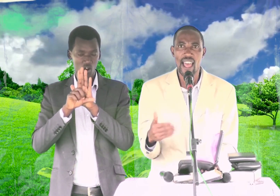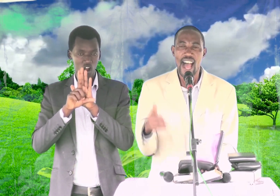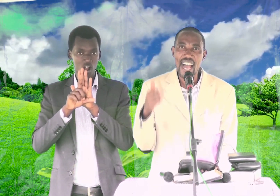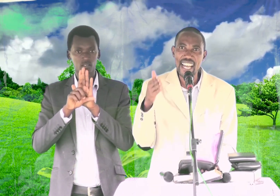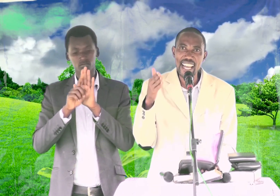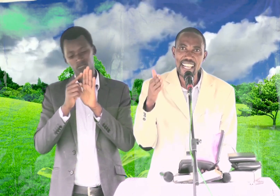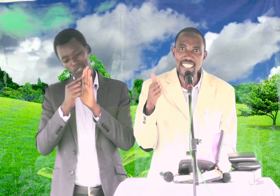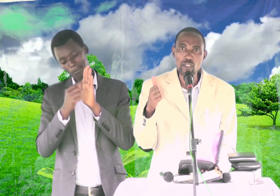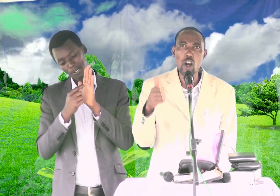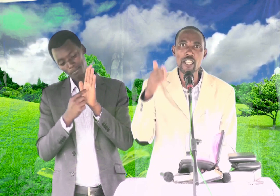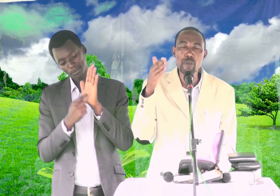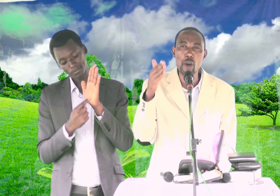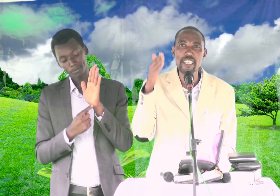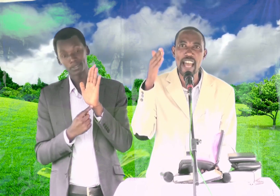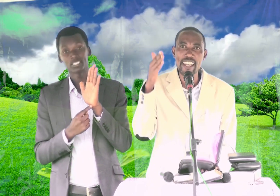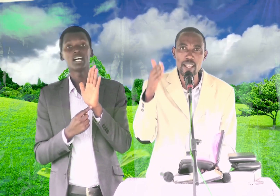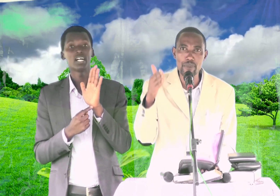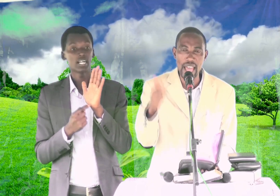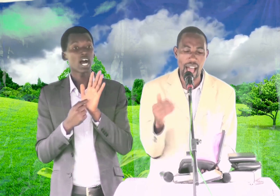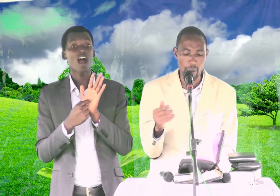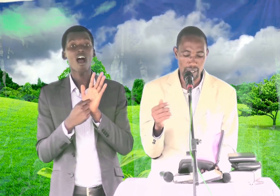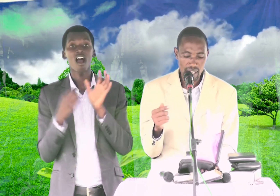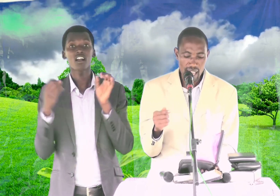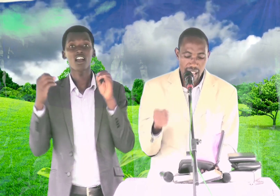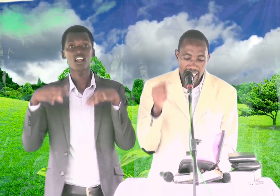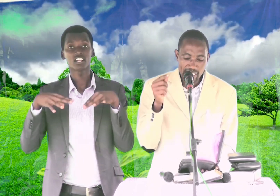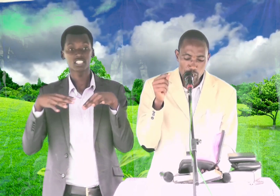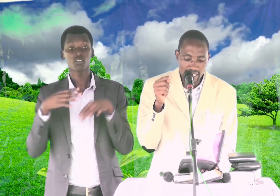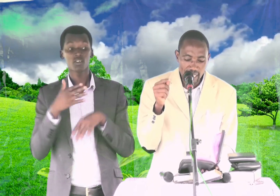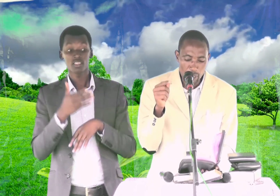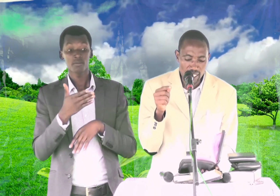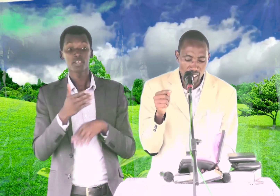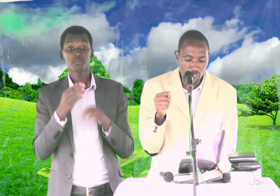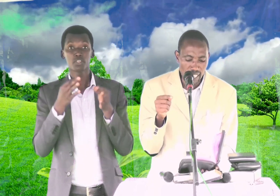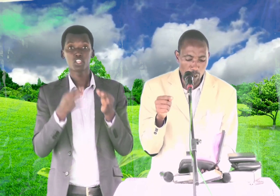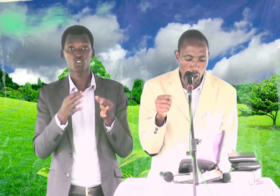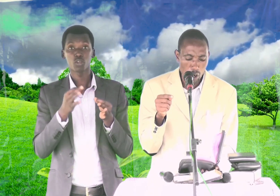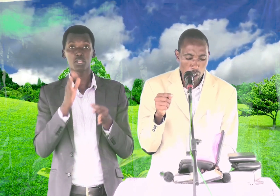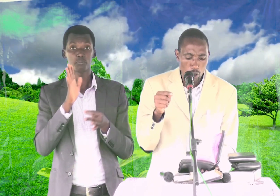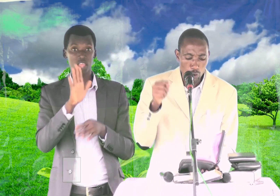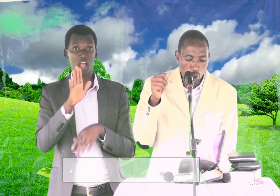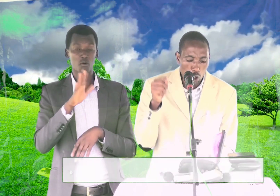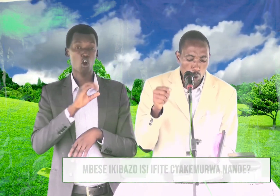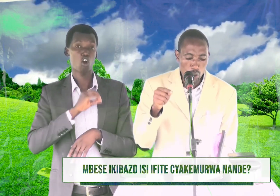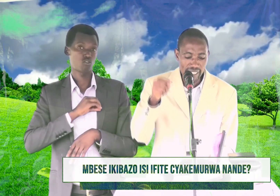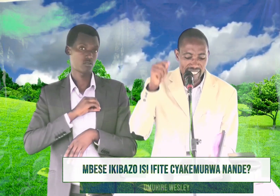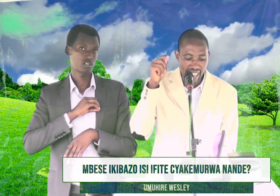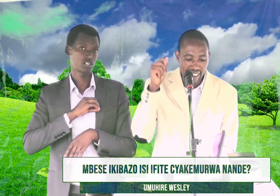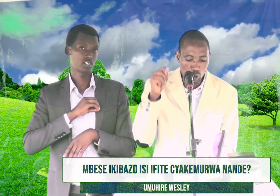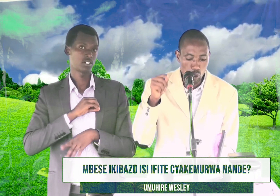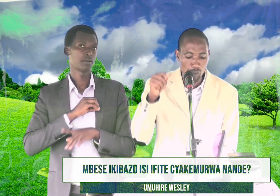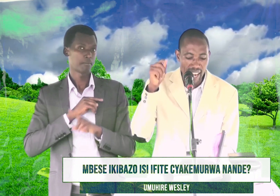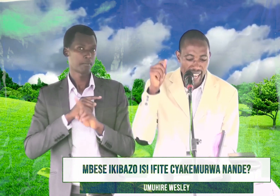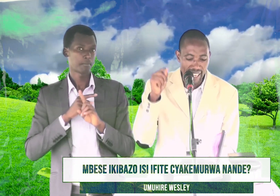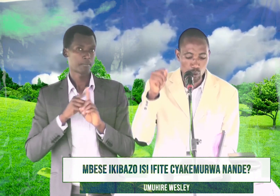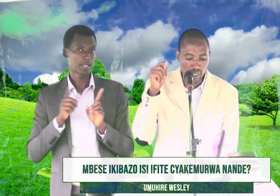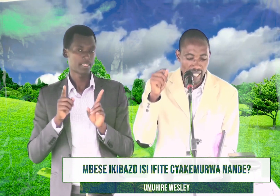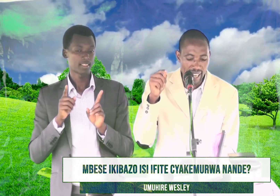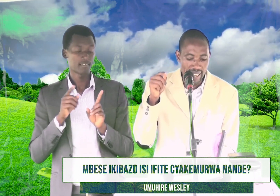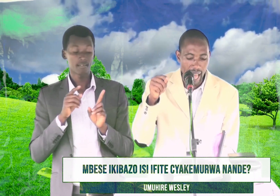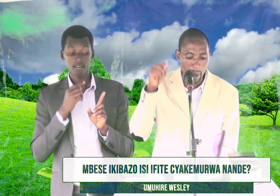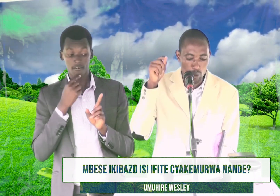gukorana agaragaza ko ibyo bintu ari ibyawe. Ariko igitabo kiravuze ngo n'ukurikirana